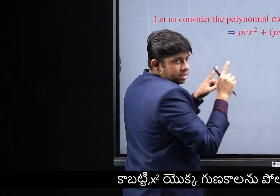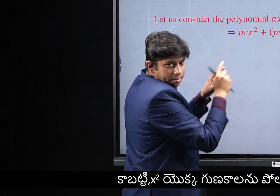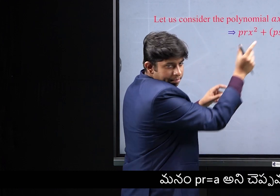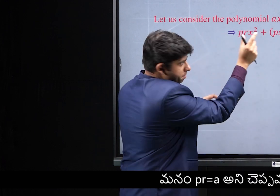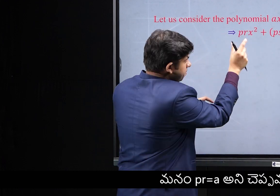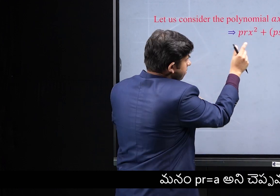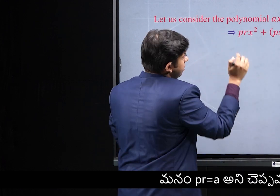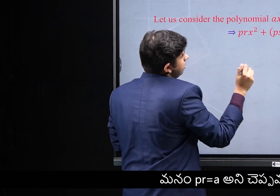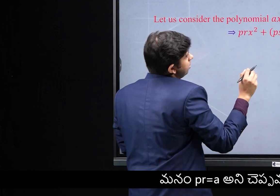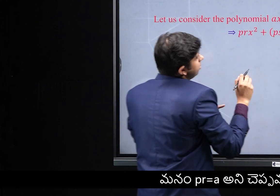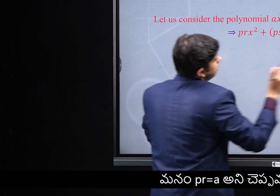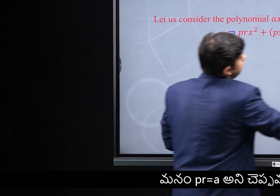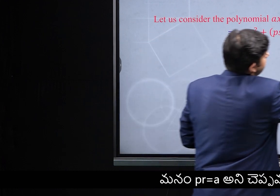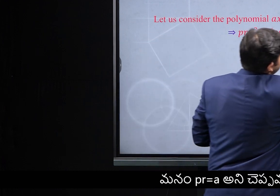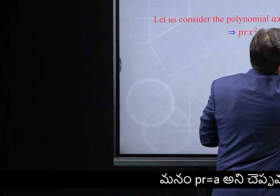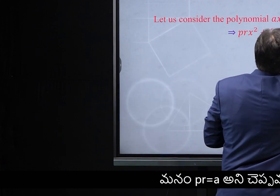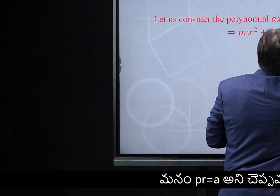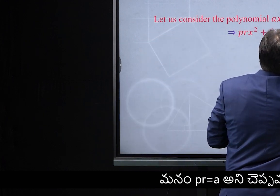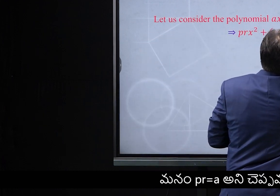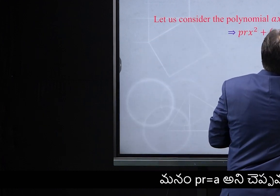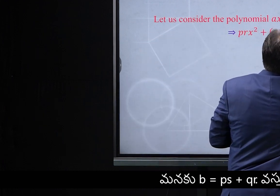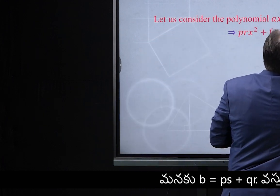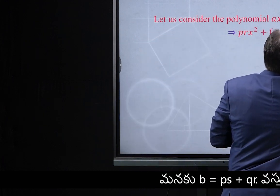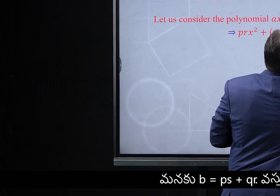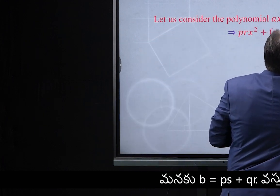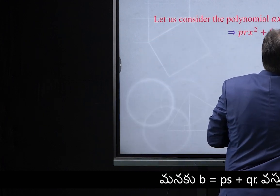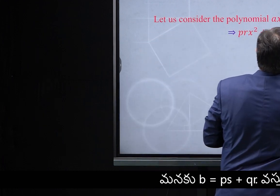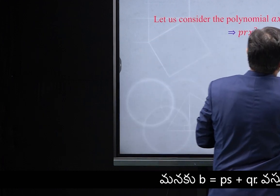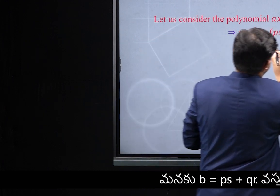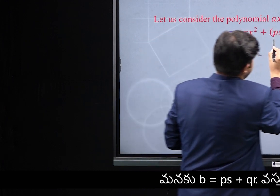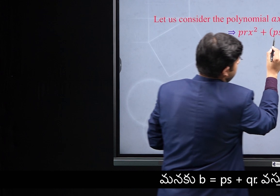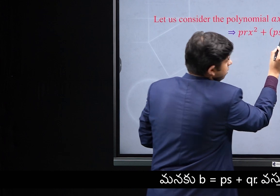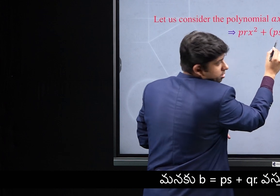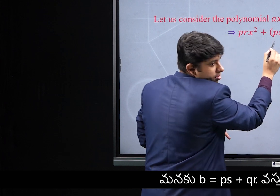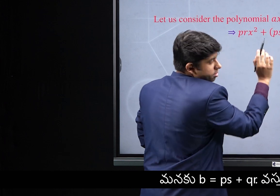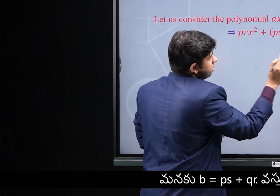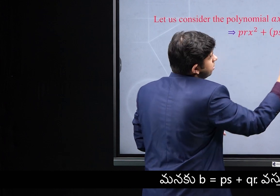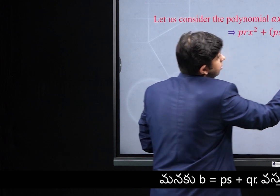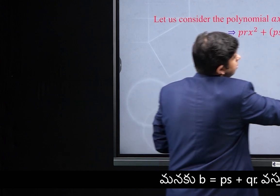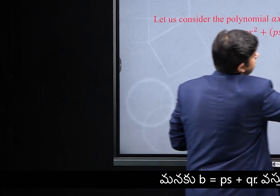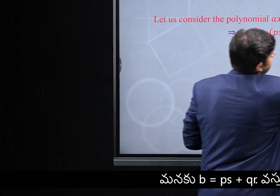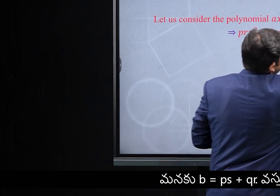ద్వారా మనకు pr a అని చెప్పవచ్చు. మనకు b ps ప్లస్ qr వస్తుంది.